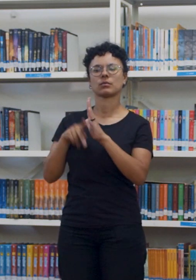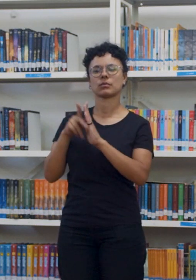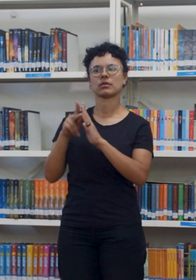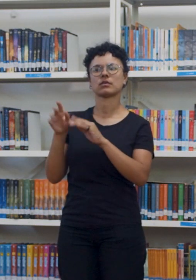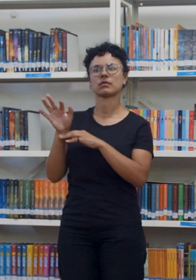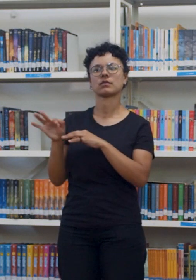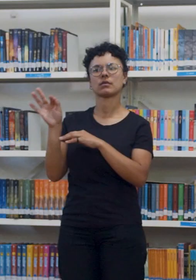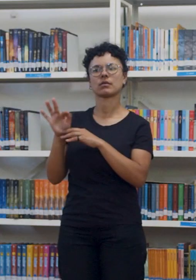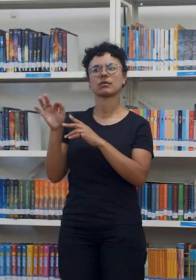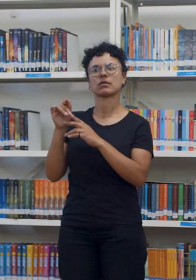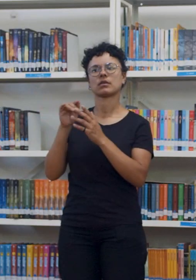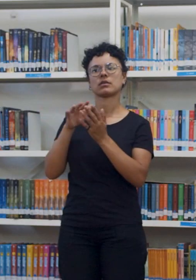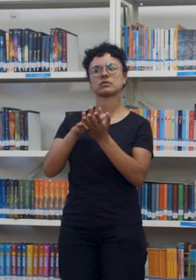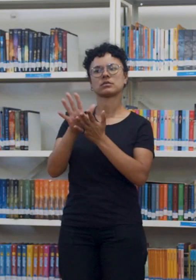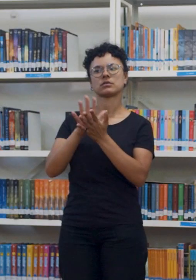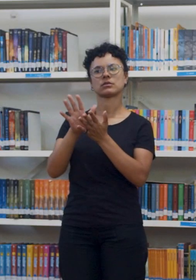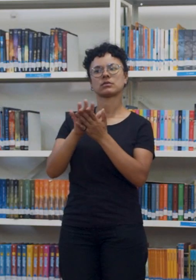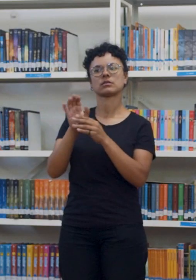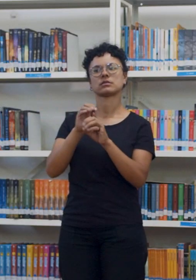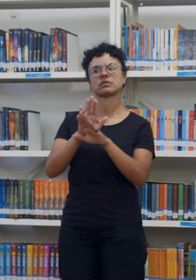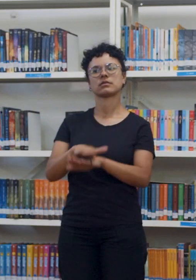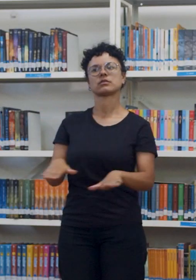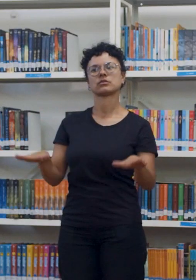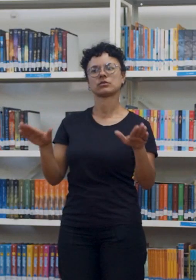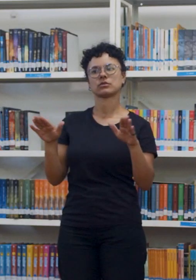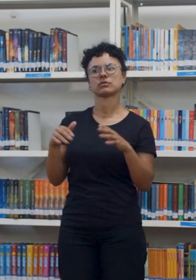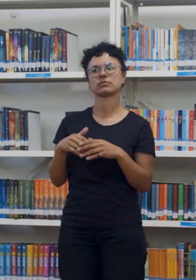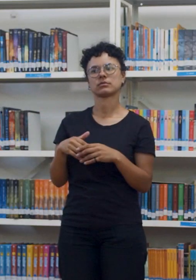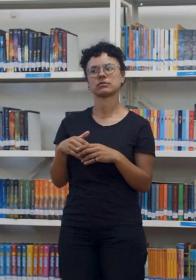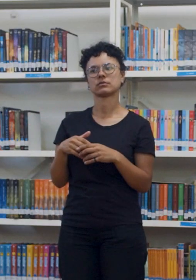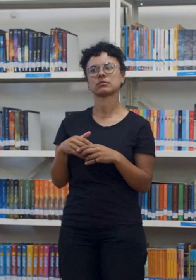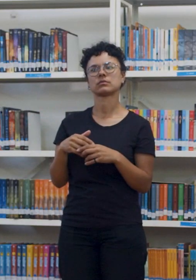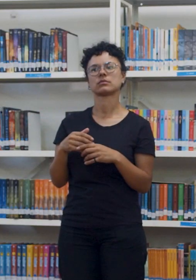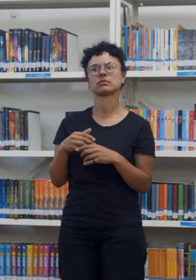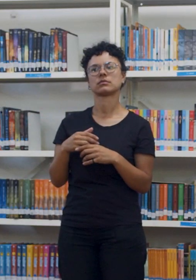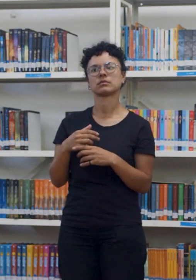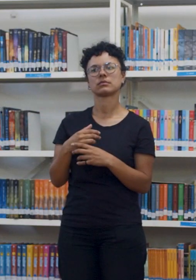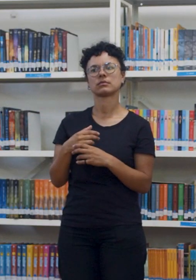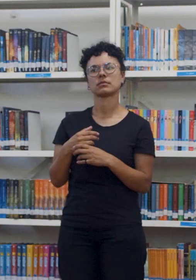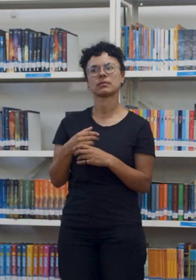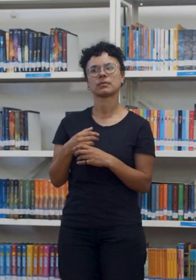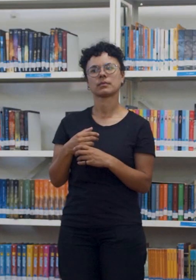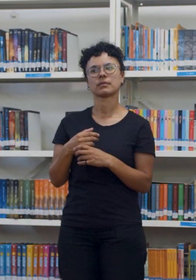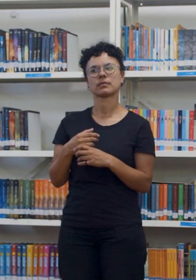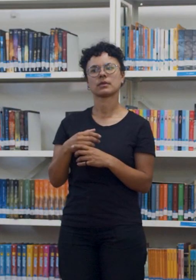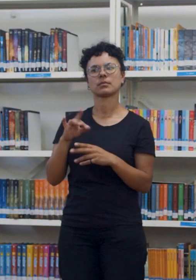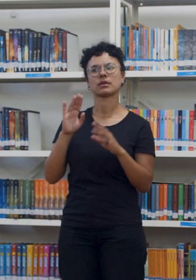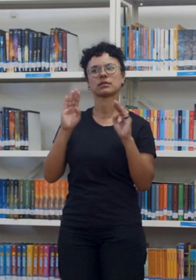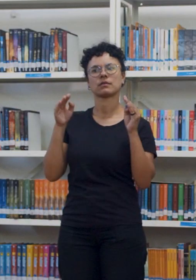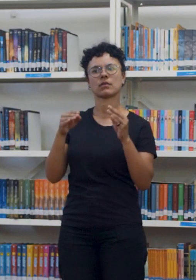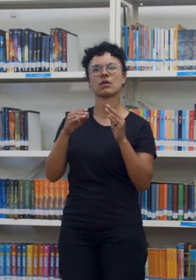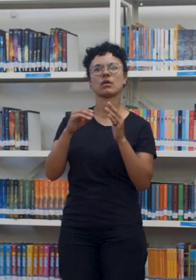faculdade, uma editora de iniciação infantil. Uau! Uma editora de livros infantis Só que focado